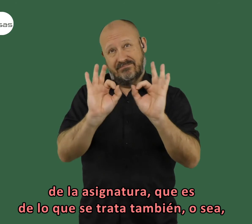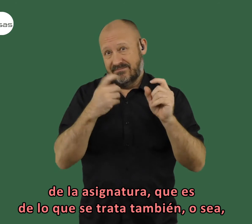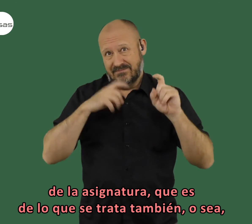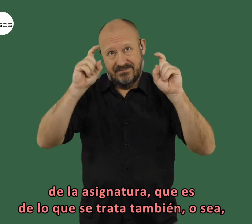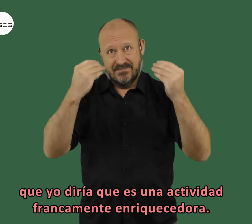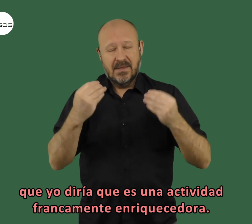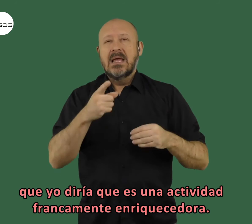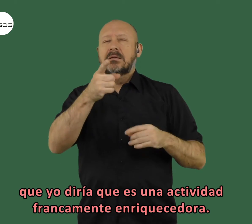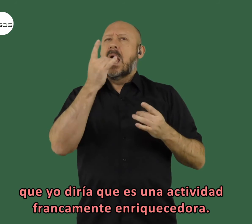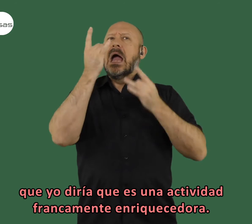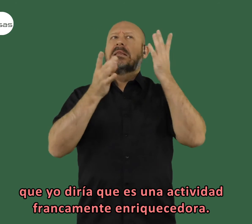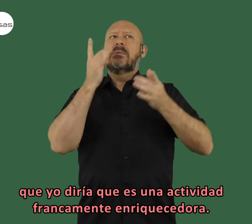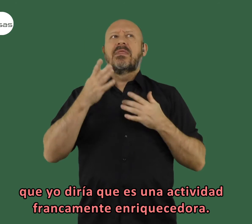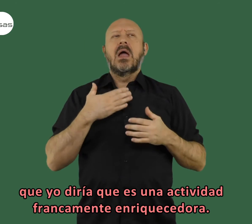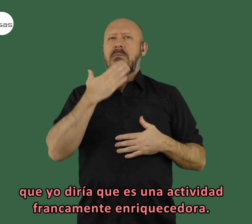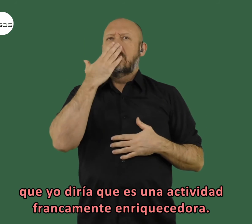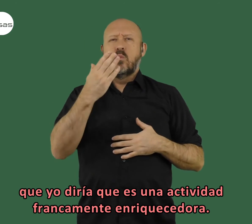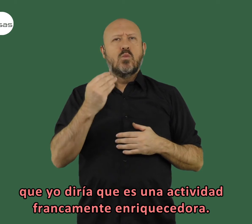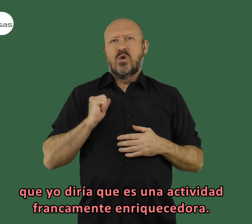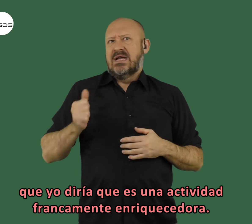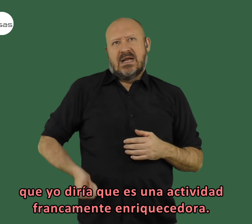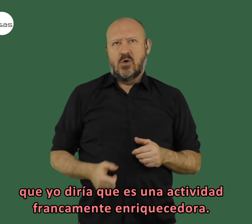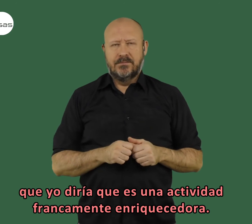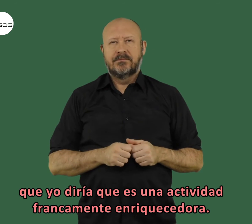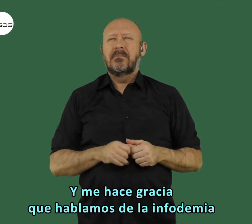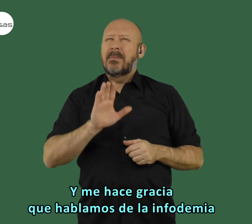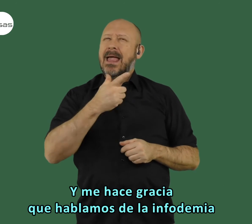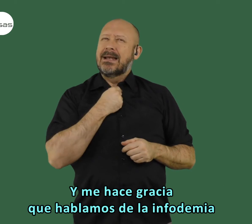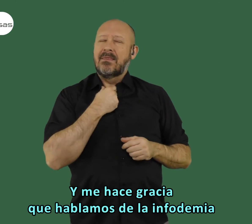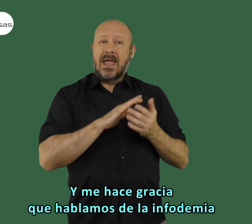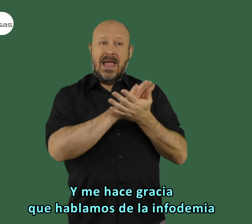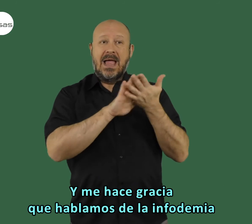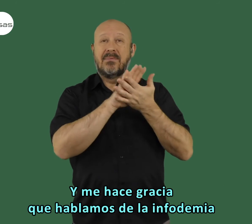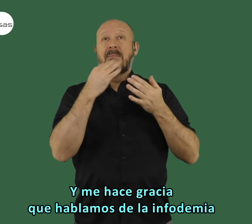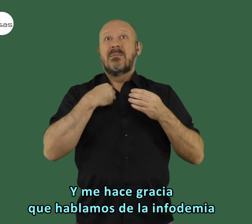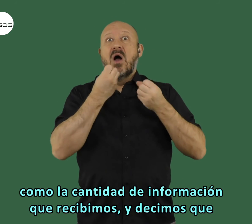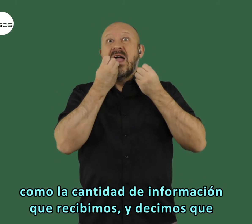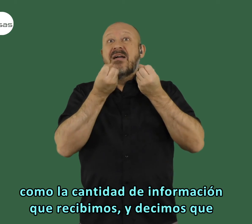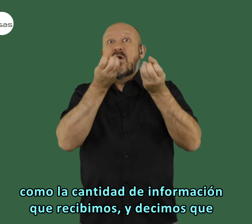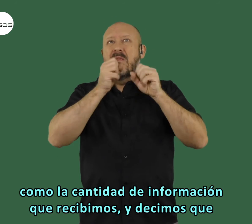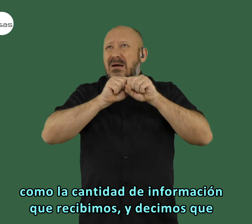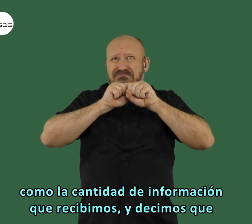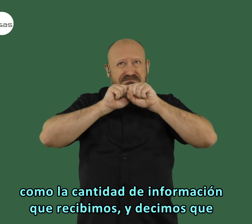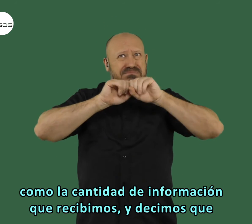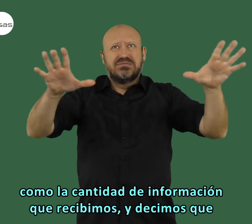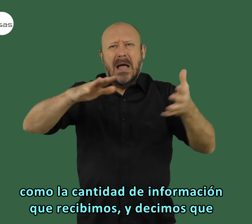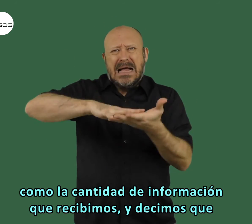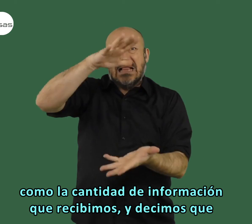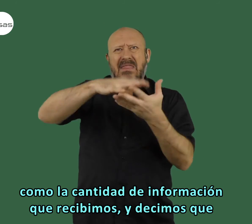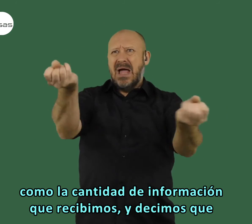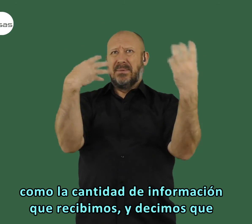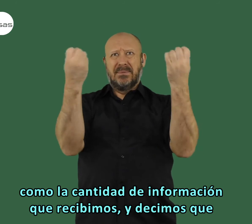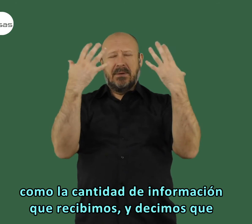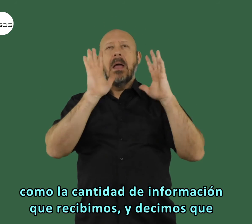¿no? O sea que yo diría que es una actividad francamente enriquecedora. Y me hace gracia que hablamos de la infodemia como la cantidad de información que